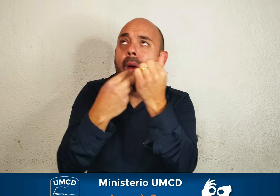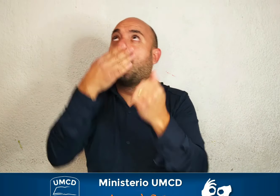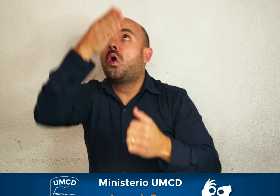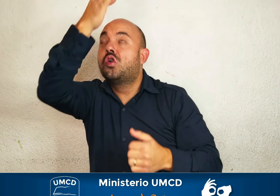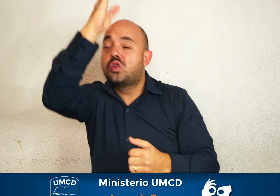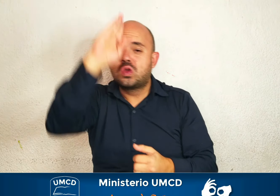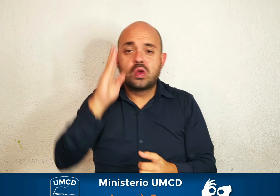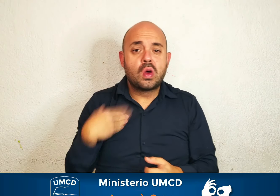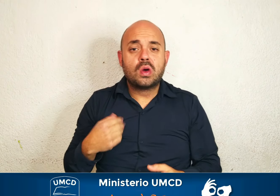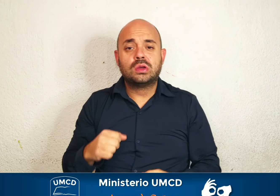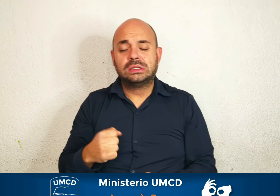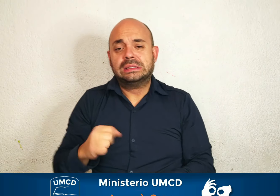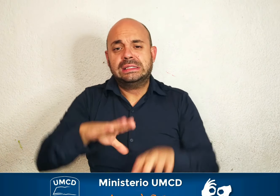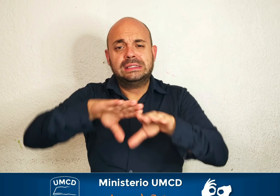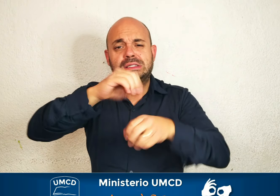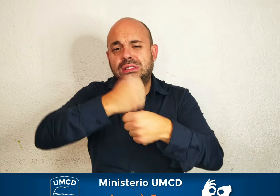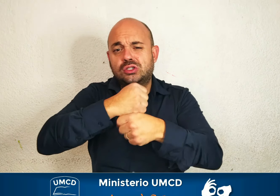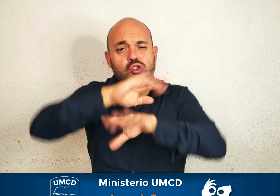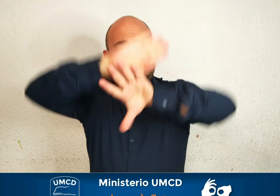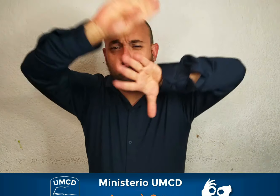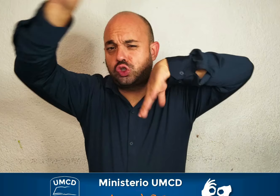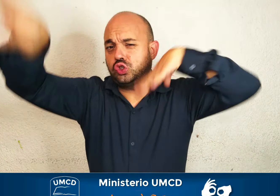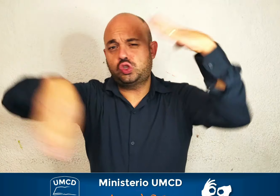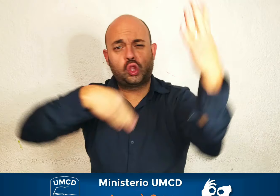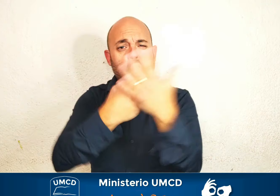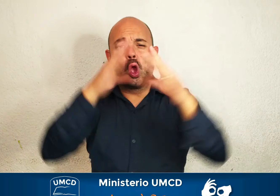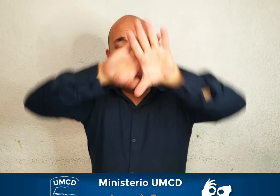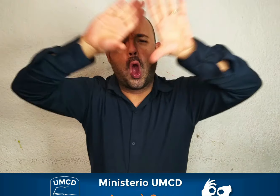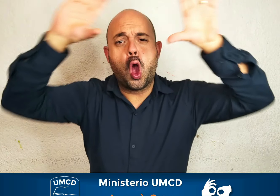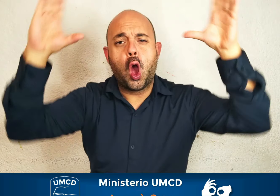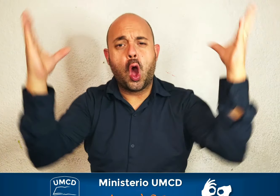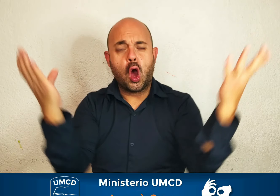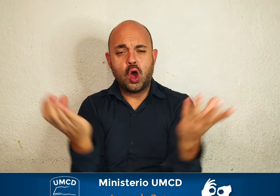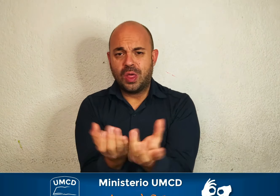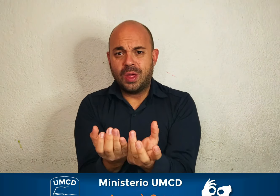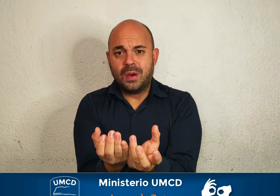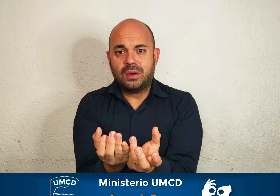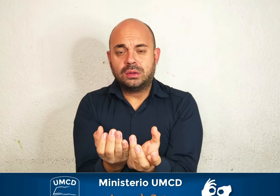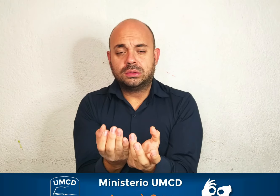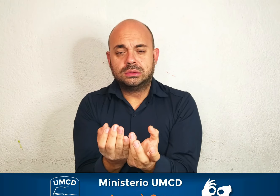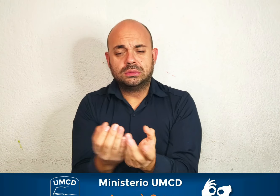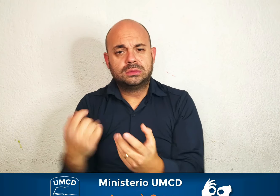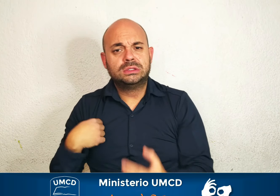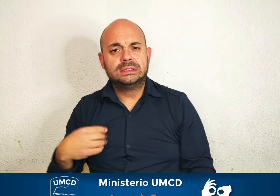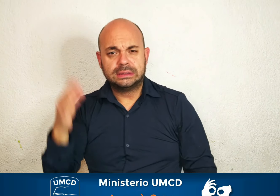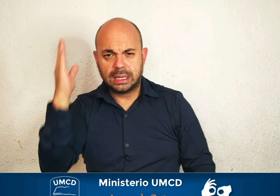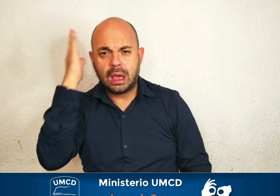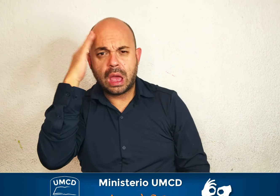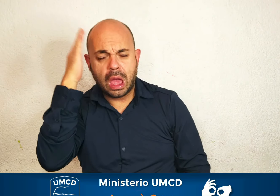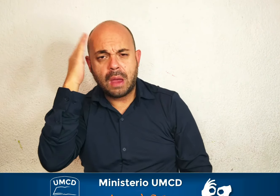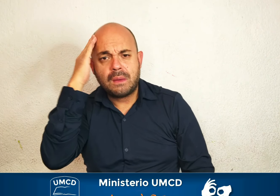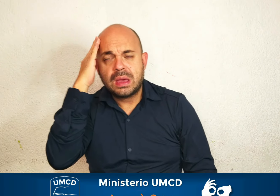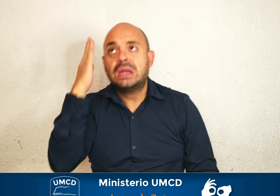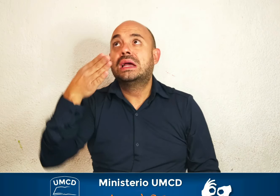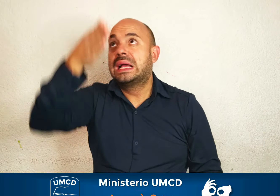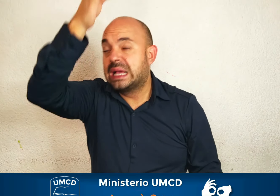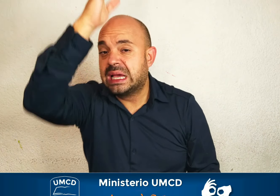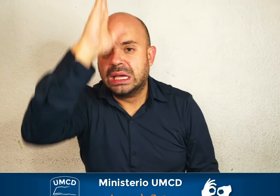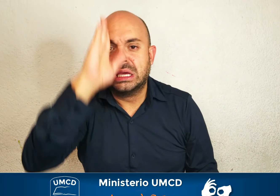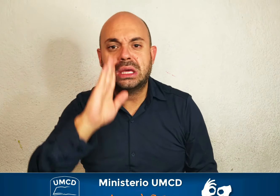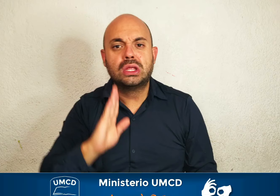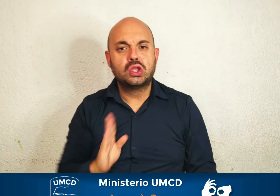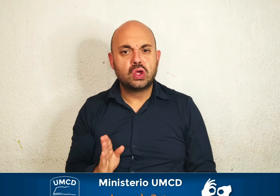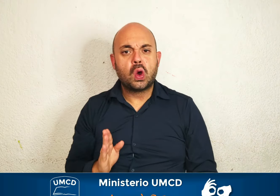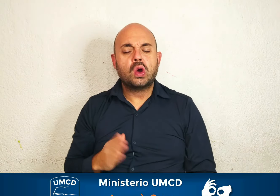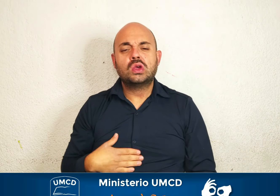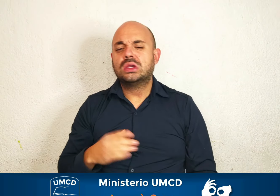gran problema. ¿Cómo saber de que yo estoy amando, que estoy reconociendo a Dios sobre todas las cosas? Tengo